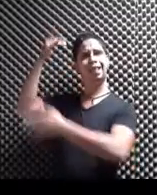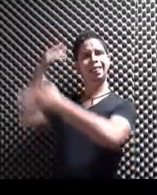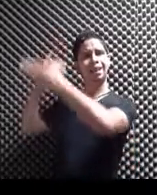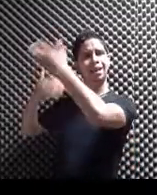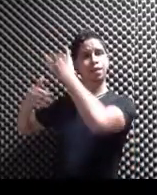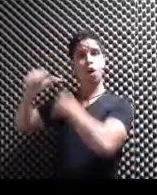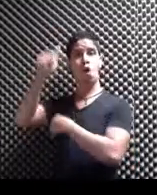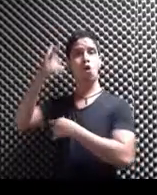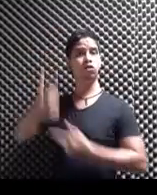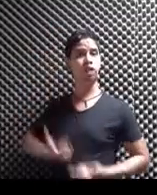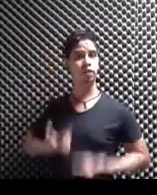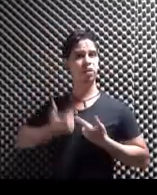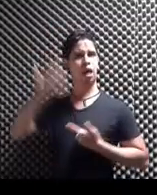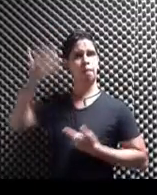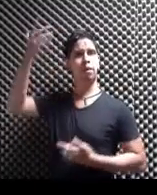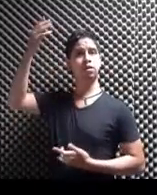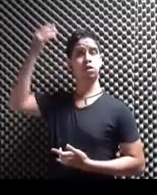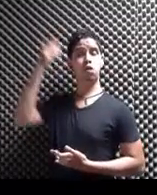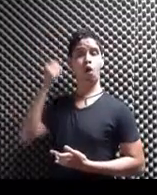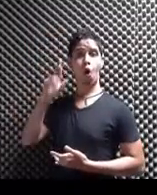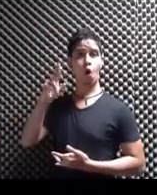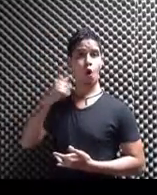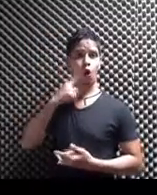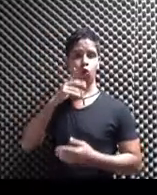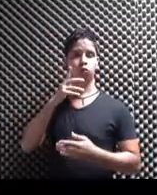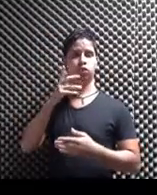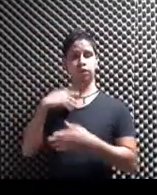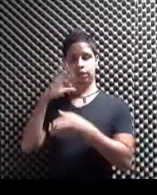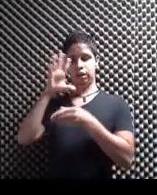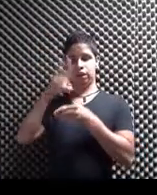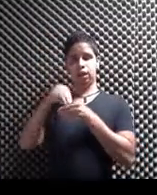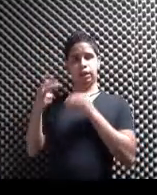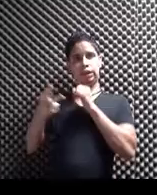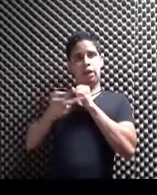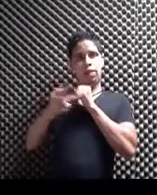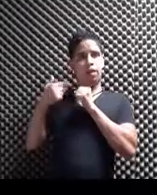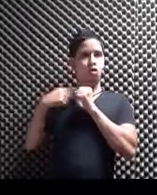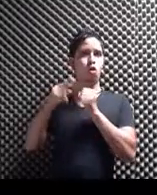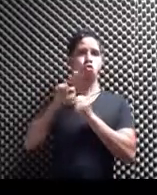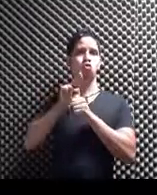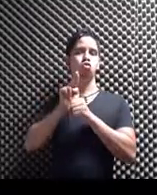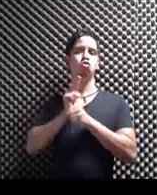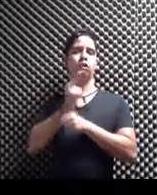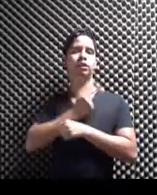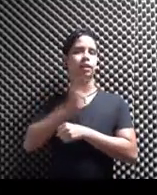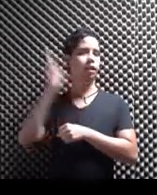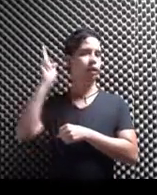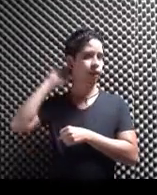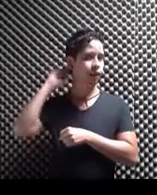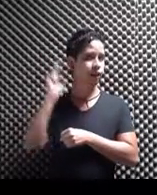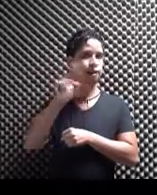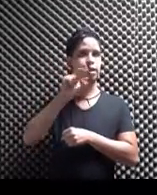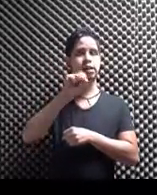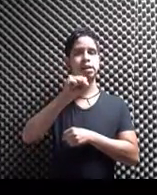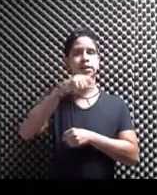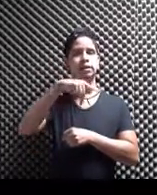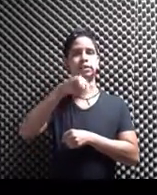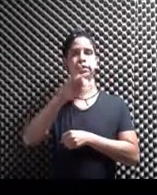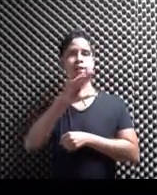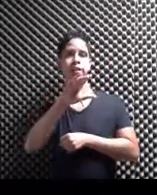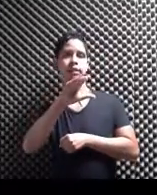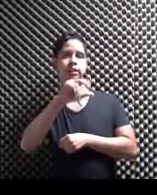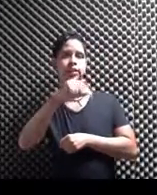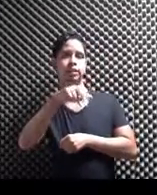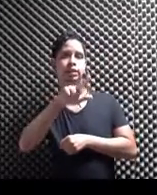de otras vidas o residuos dentro de nuestra psiquis ¿Ok? Entonces, ¿qué hacemos nosotros con esto? El psicotarotismo se